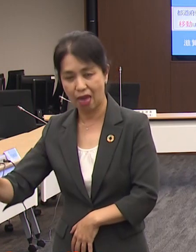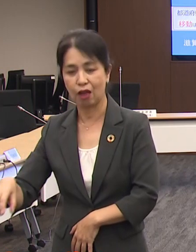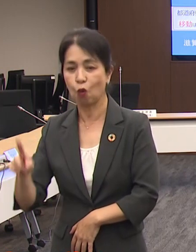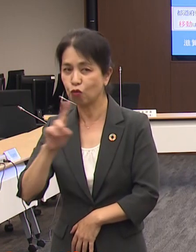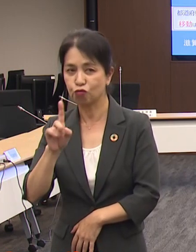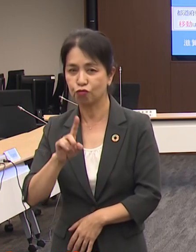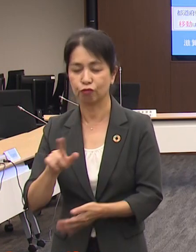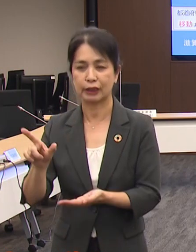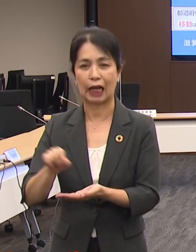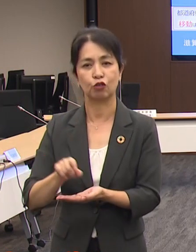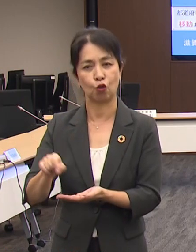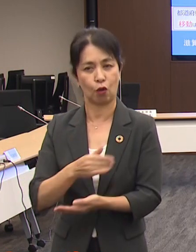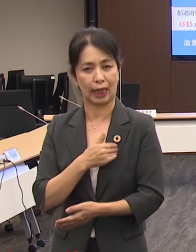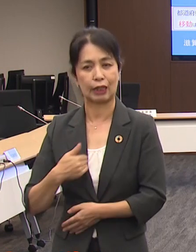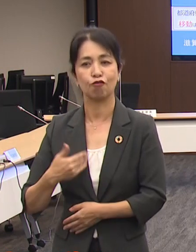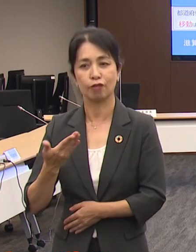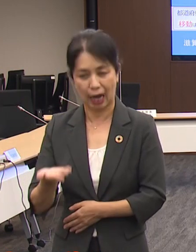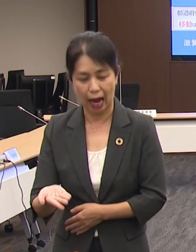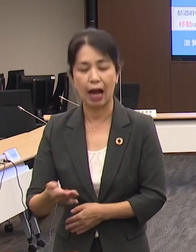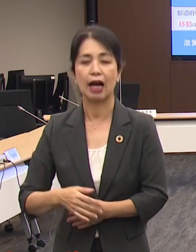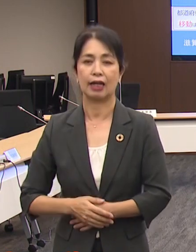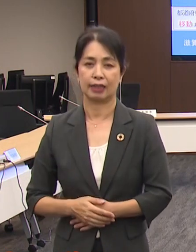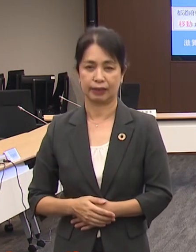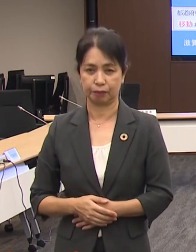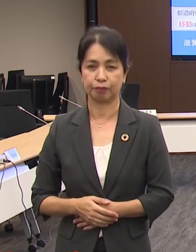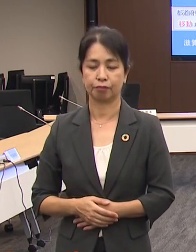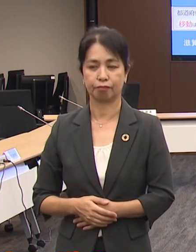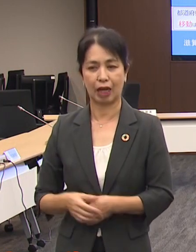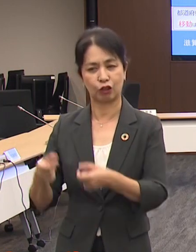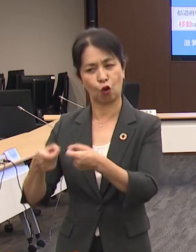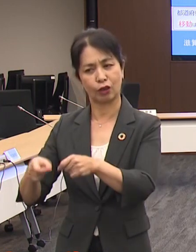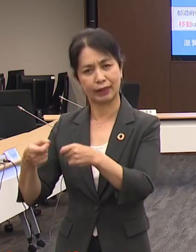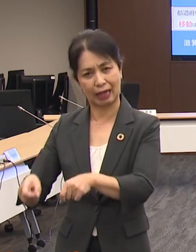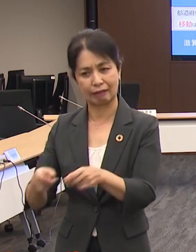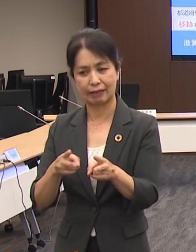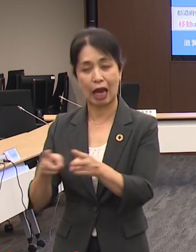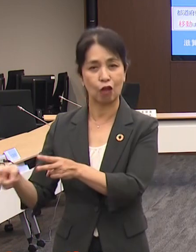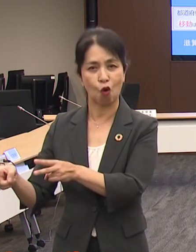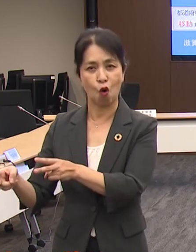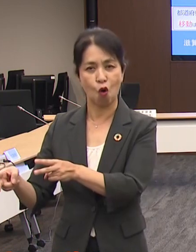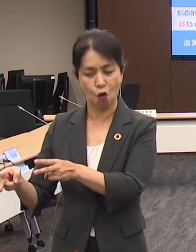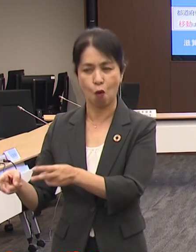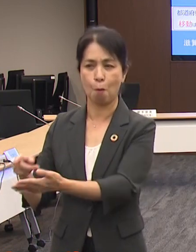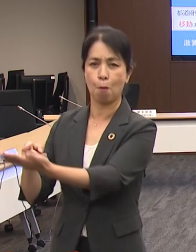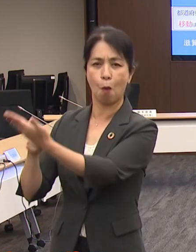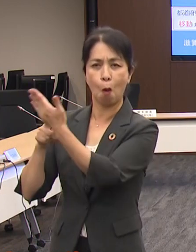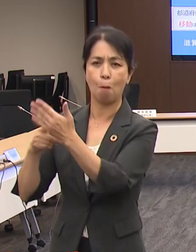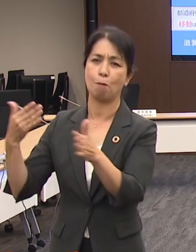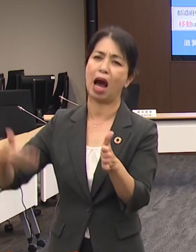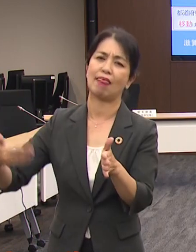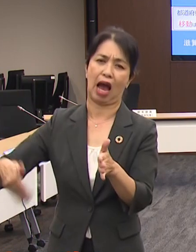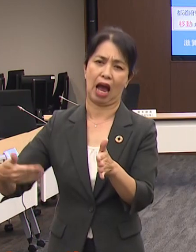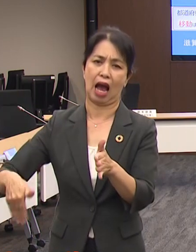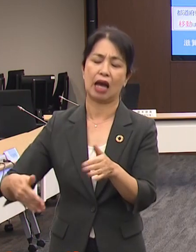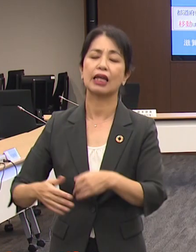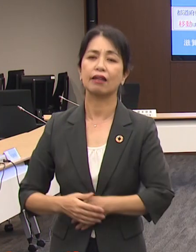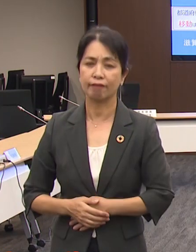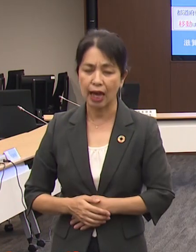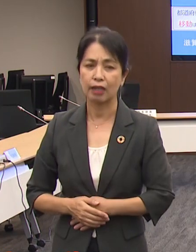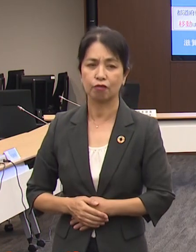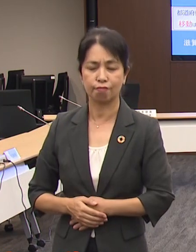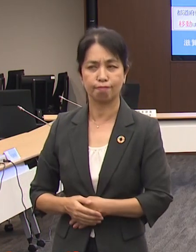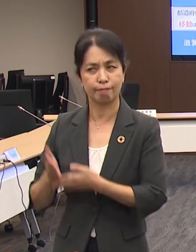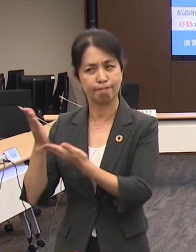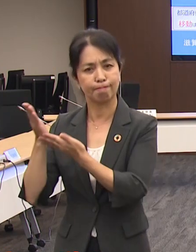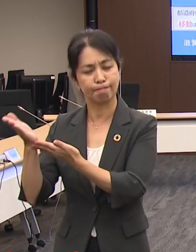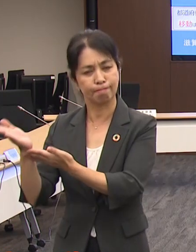用方策があるのか、まだ十分詳細な制度が出ていないところがありますので、確認しながらワ